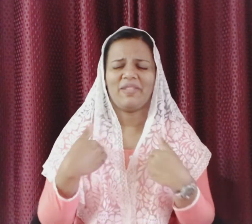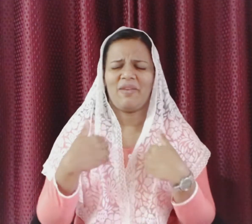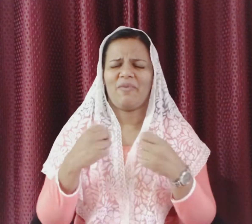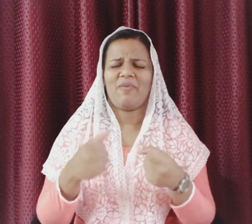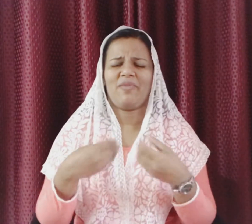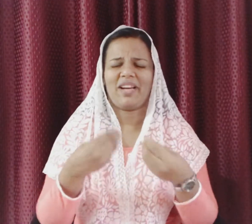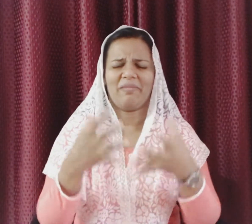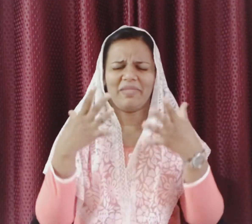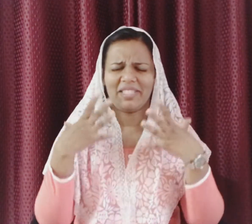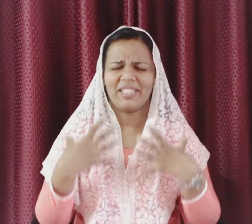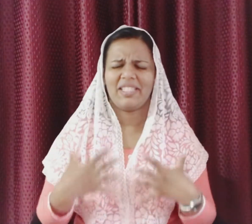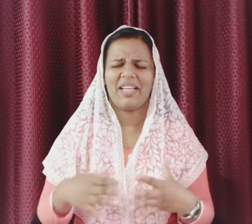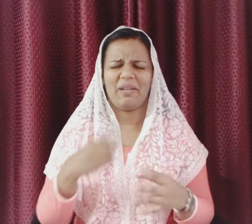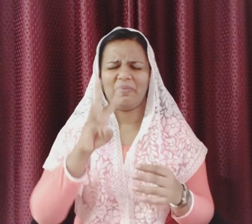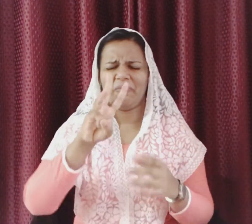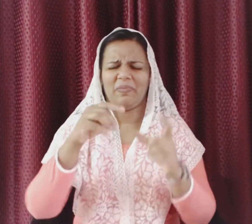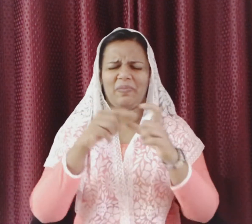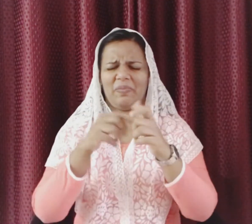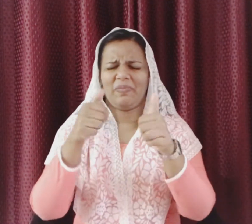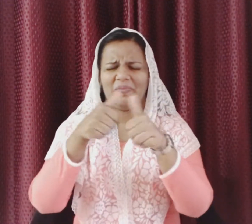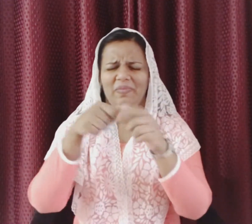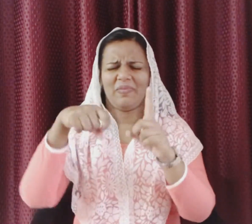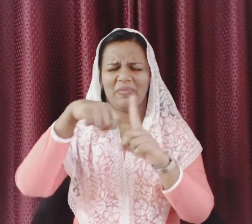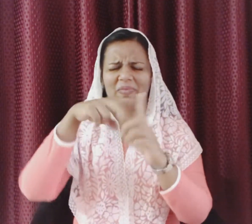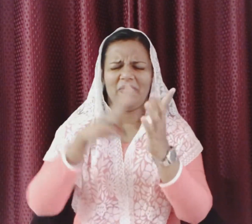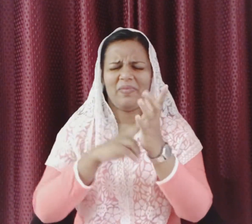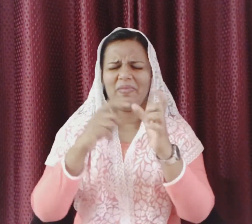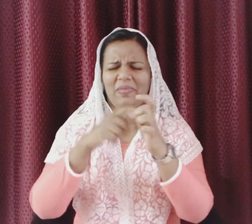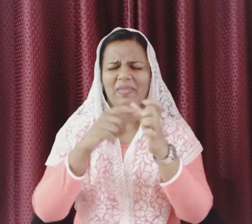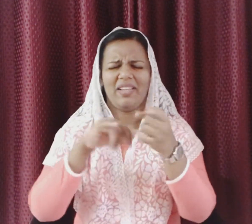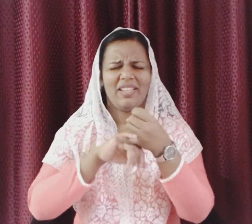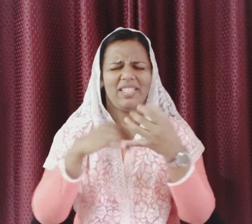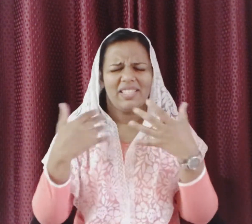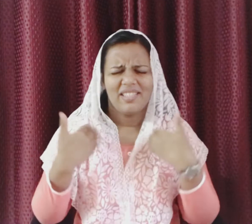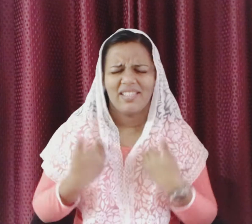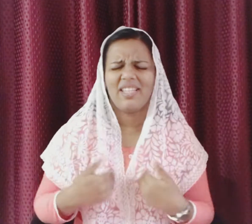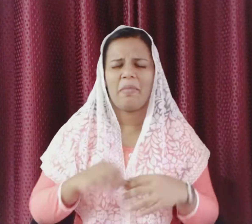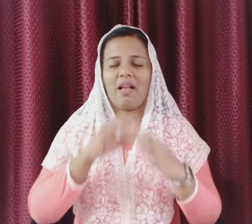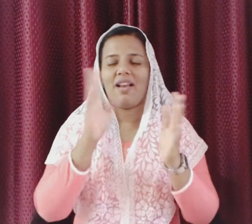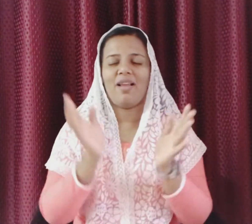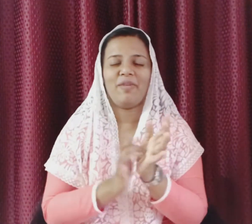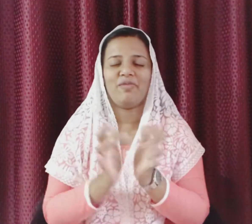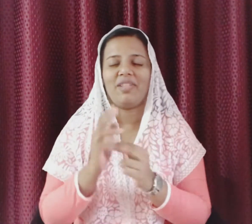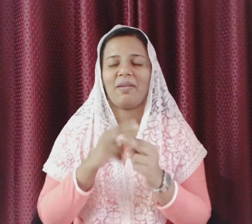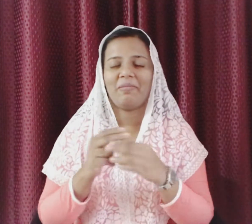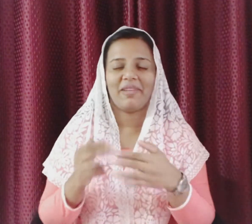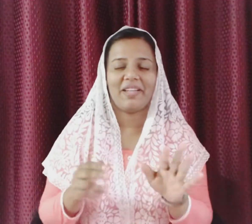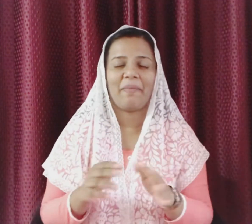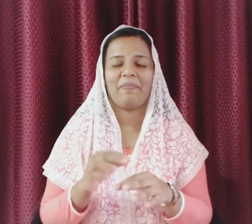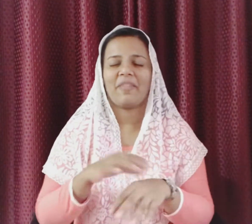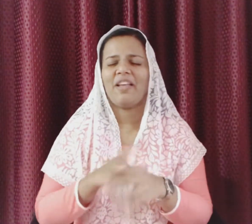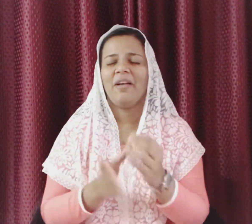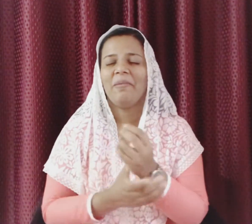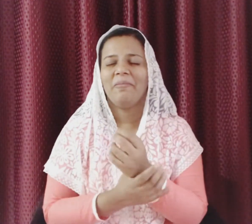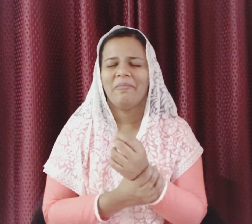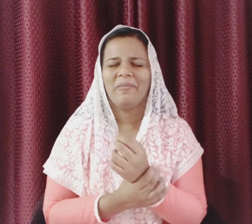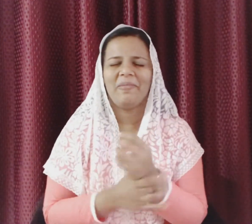ഇടയ്ക്കിടയ്ക്ക് ശരീരത്തിനുണ്ടാകുന്ന വീക്ക്നെസ്സുകൾ യേശുവിൻ്റെ നാമത്തിൽ മാറിപ്പോട്ടെ. ഹല്ലേലൂയ, നന്ദിയോടെ സ്തോത്രം. സ്തോത്രം, നന്ദിയോടെ സ്തോത്രം. ബ്ലഡ് പ്രഷറിൻ്റെ ലെവലുകൾ,